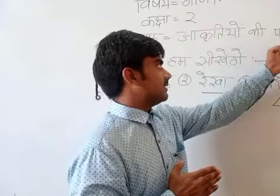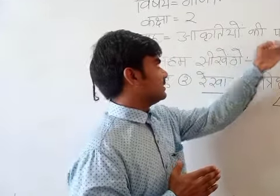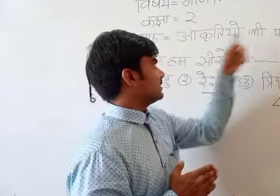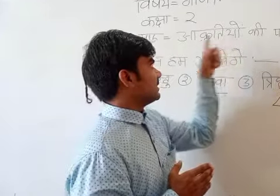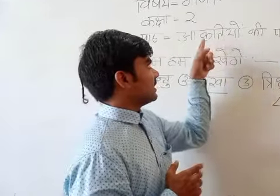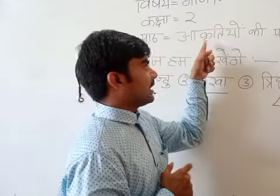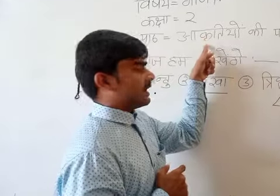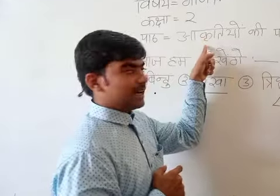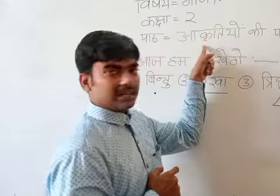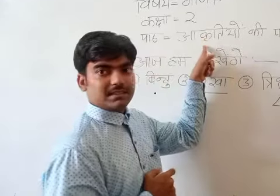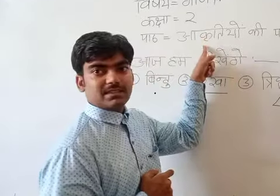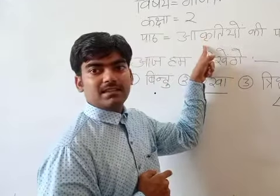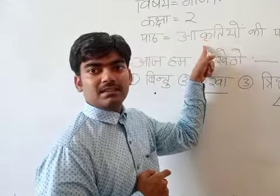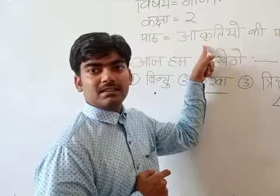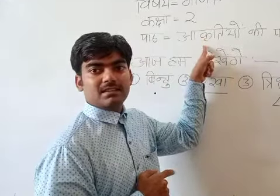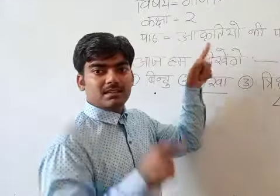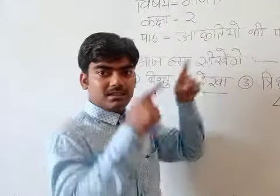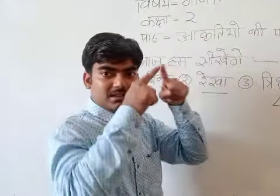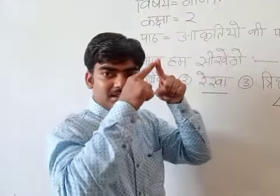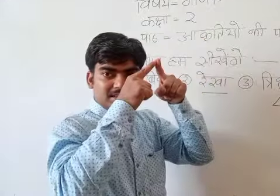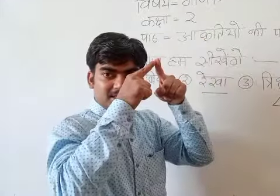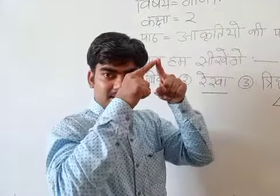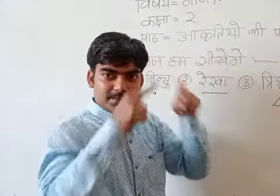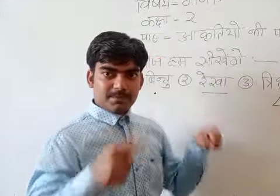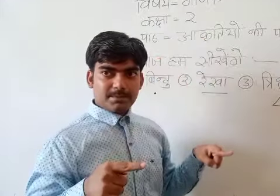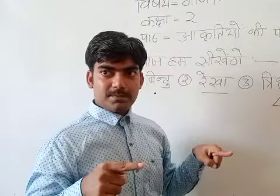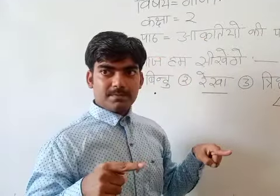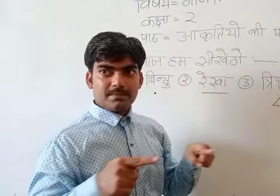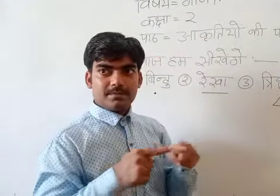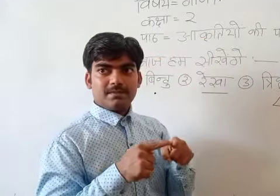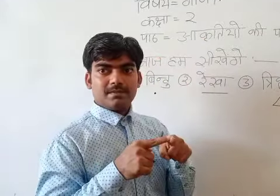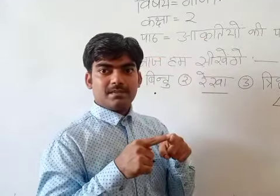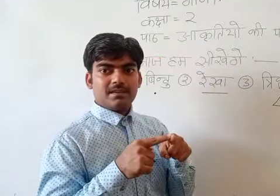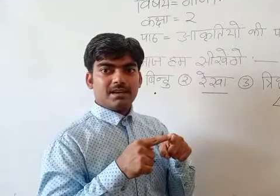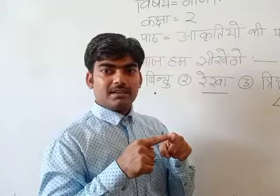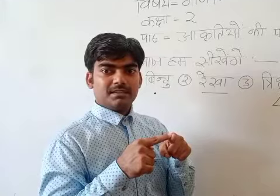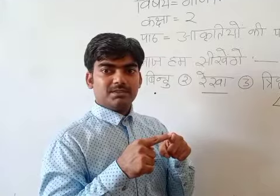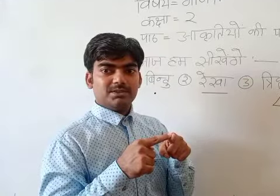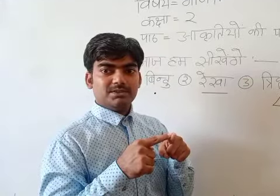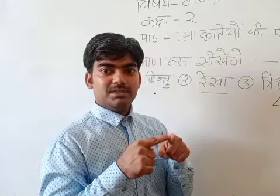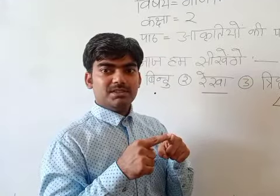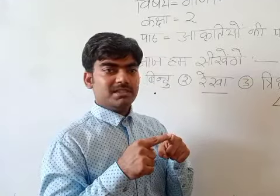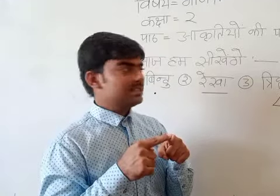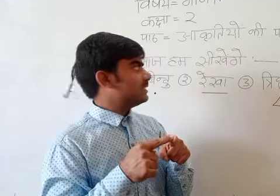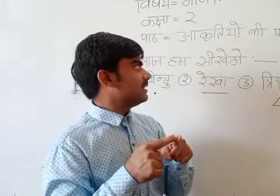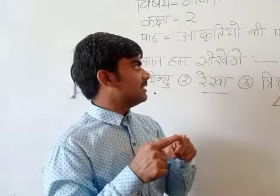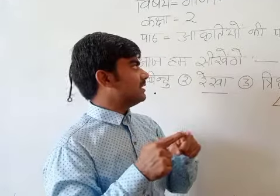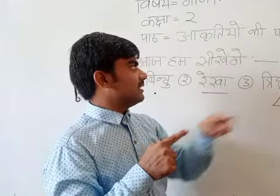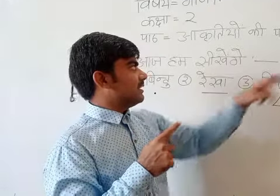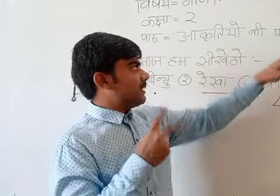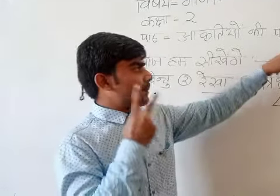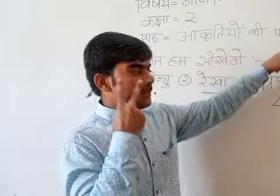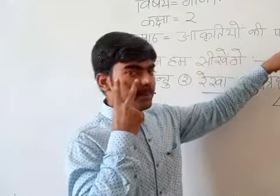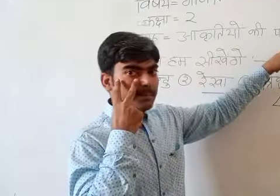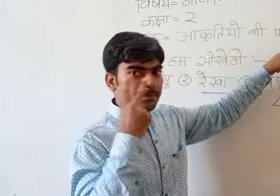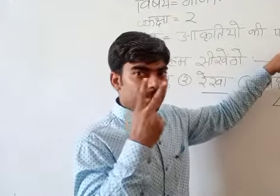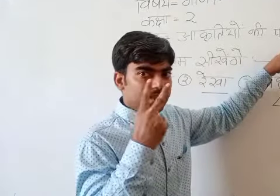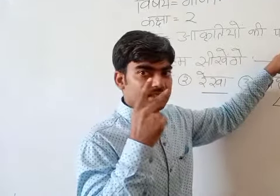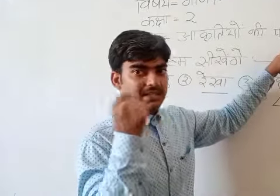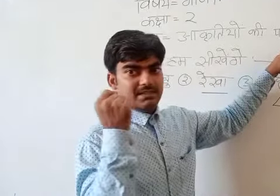आकरतियों की पहचान